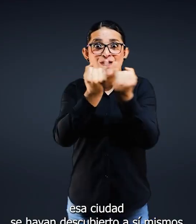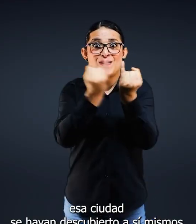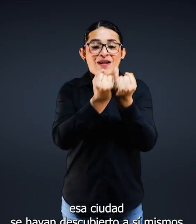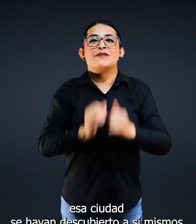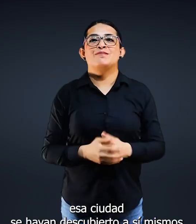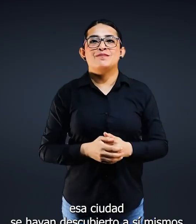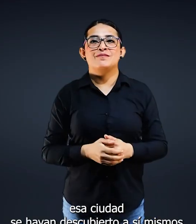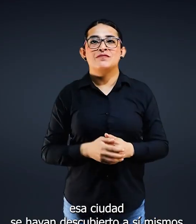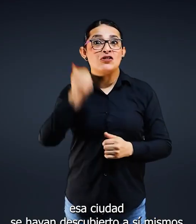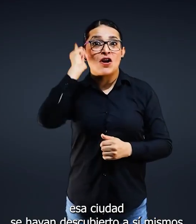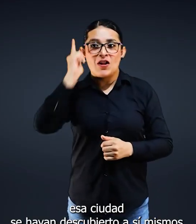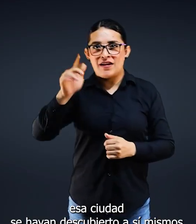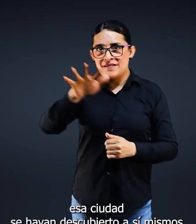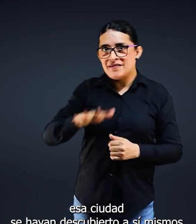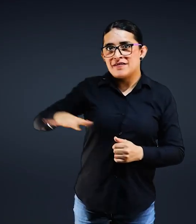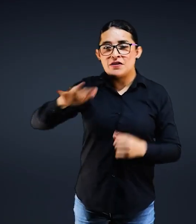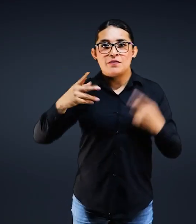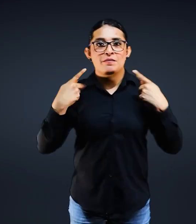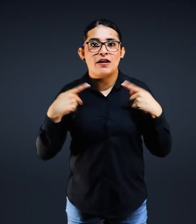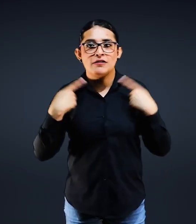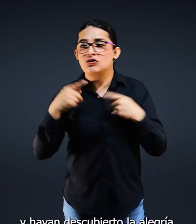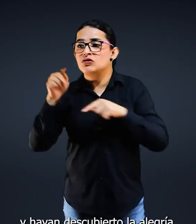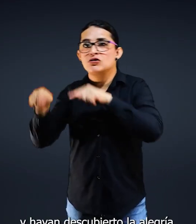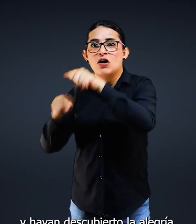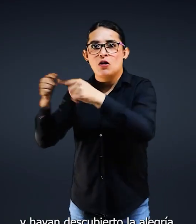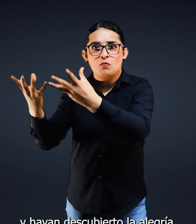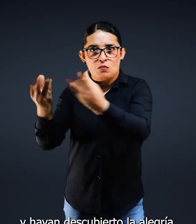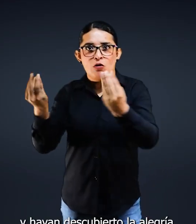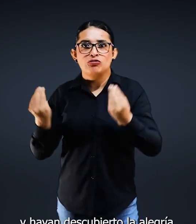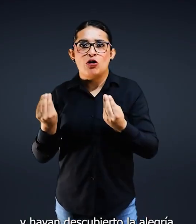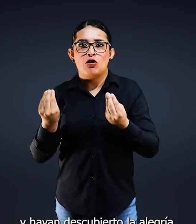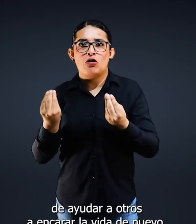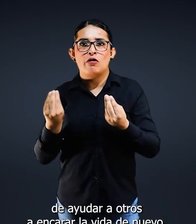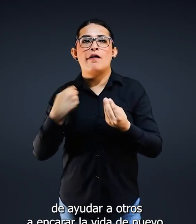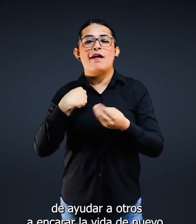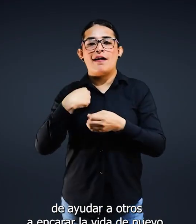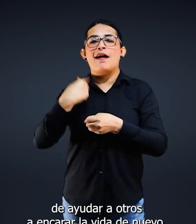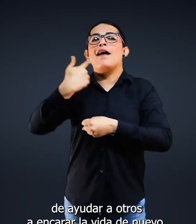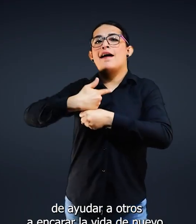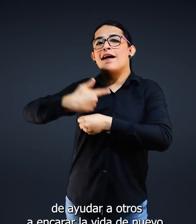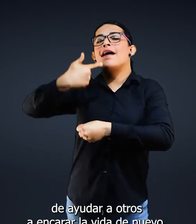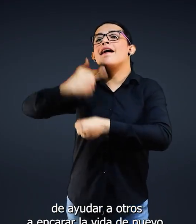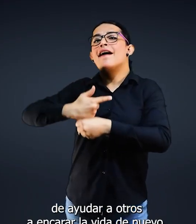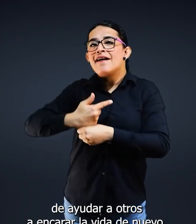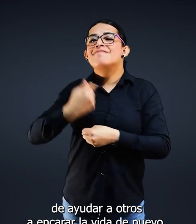hayan descubierto a sí mismos y hayan descubierto la alegría de ayudar a otros a encarar la vida de